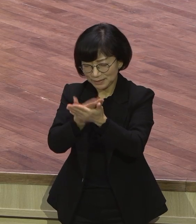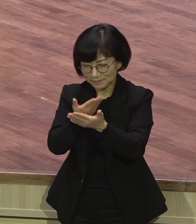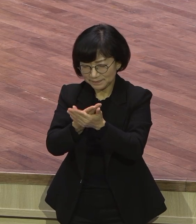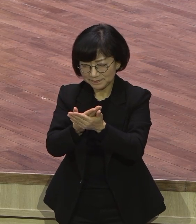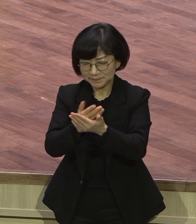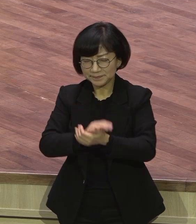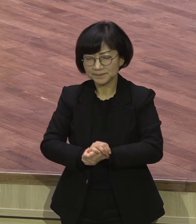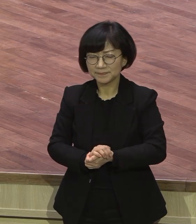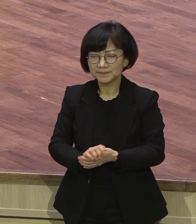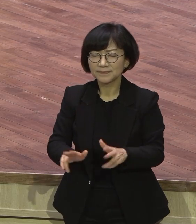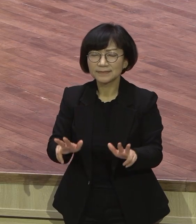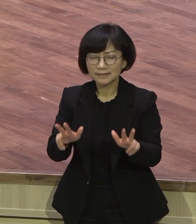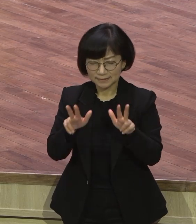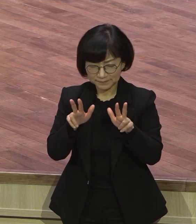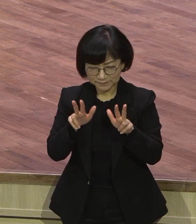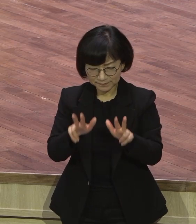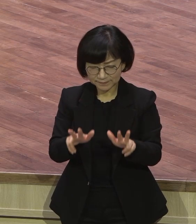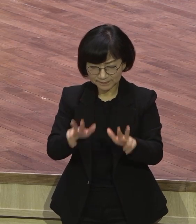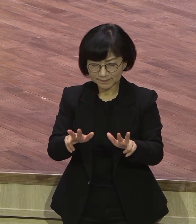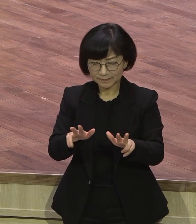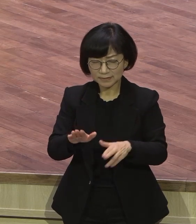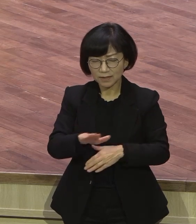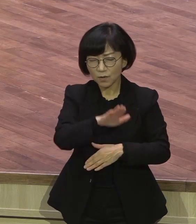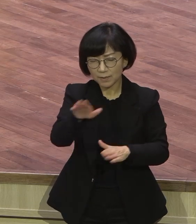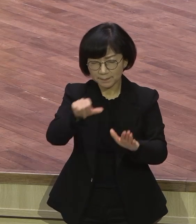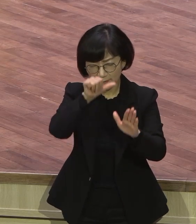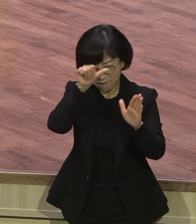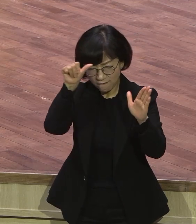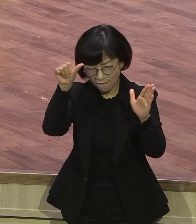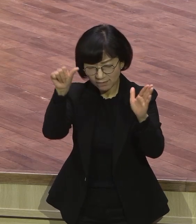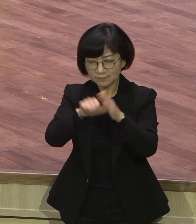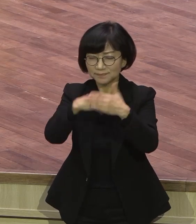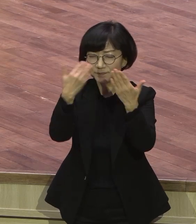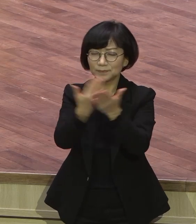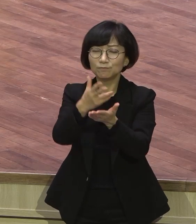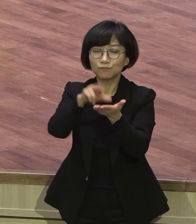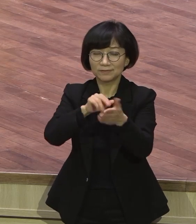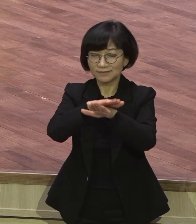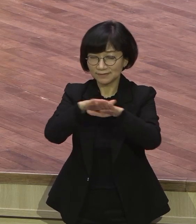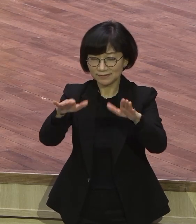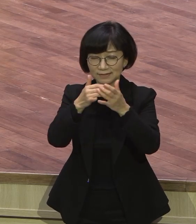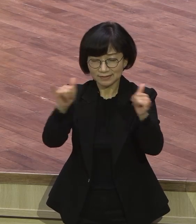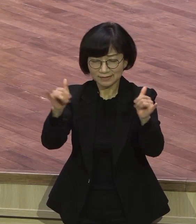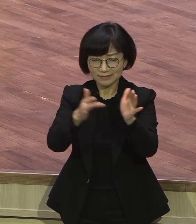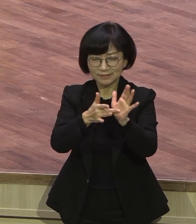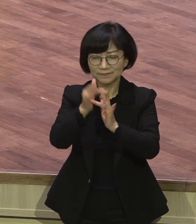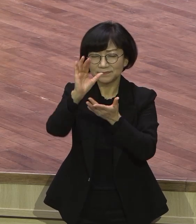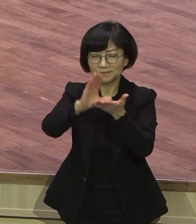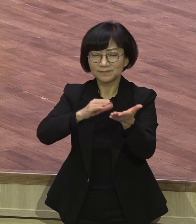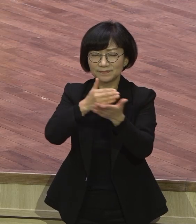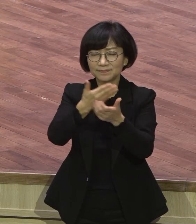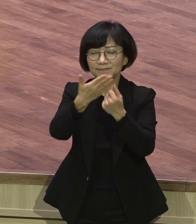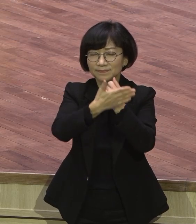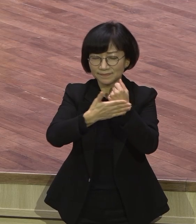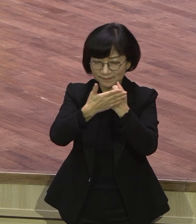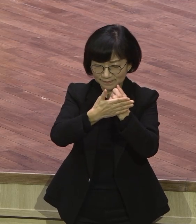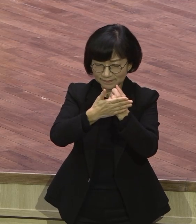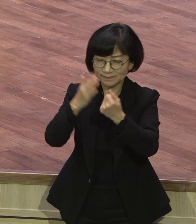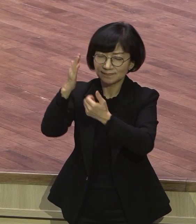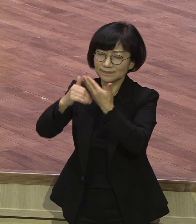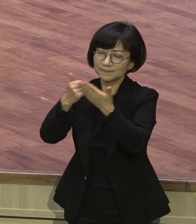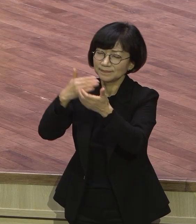지금은 우리 인생의 모든 문제 해결자 되시는 예수의 은혜와 하나님의 사랑하심과 성림